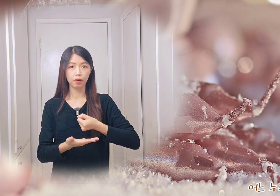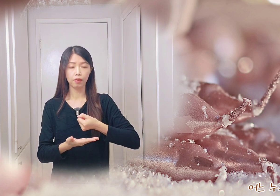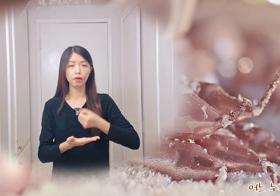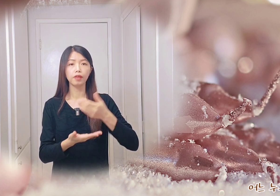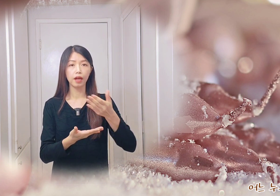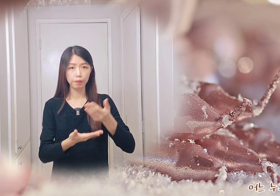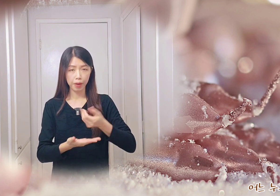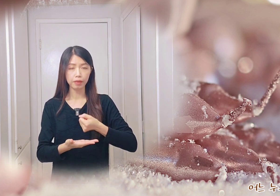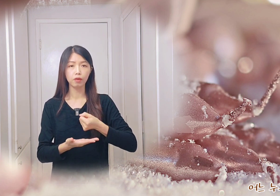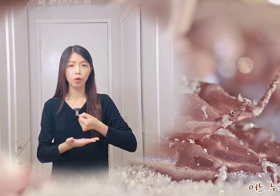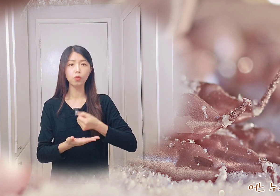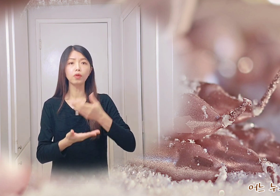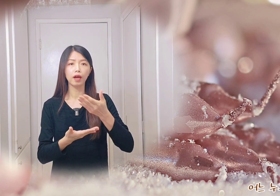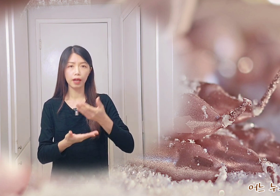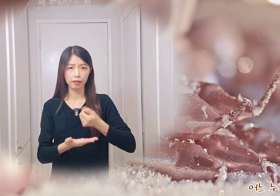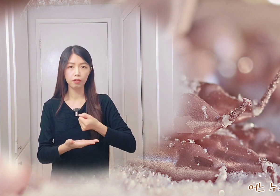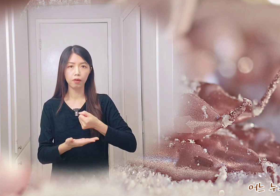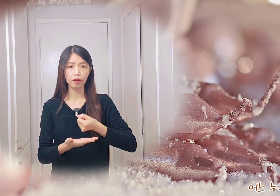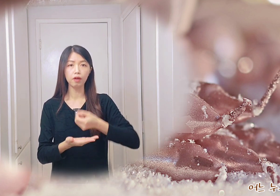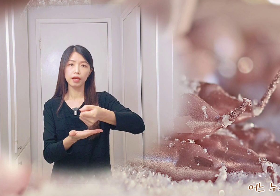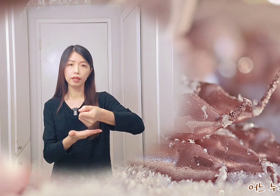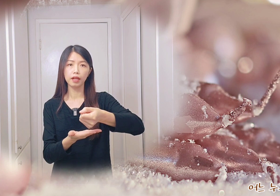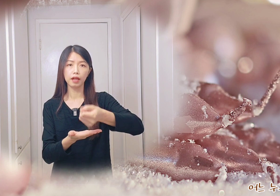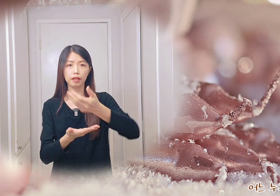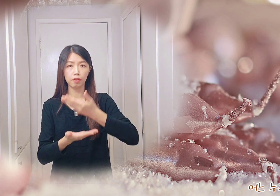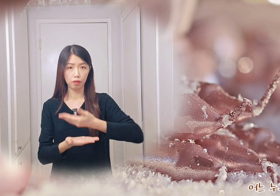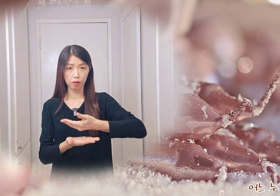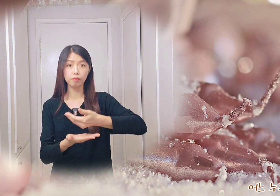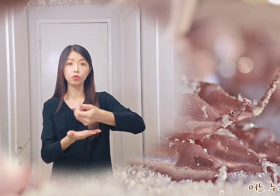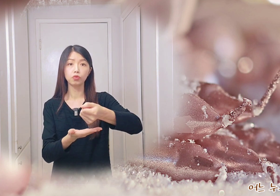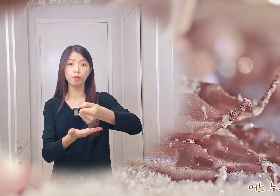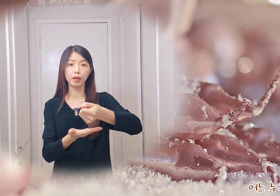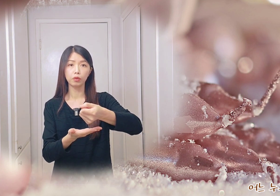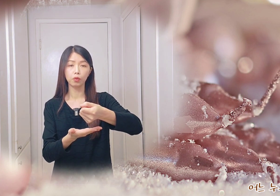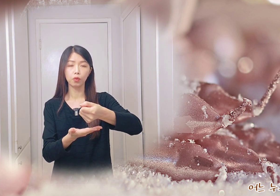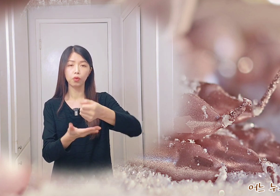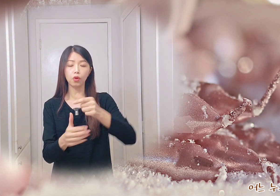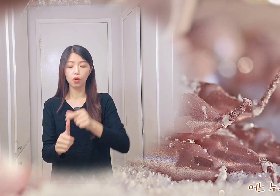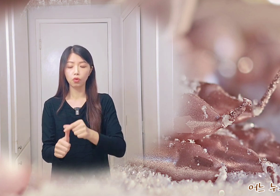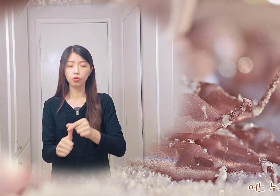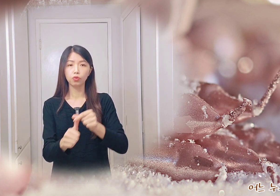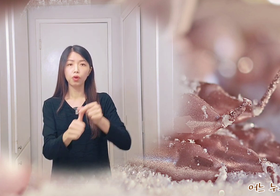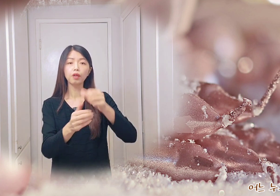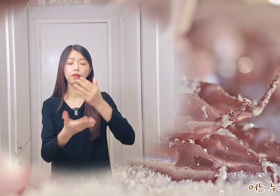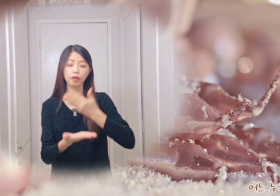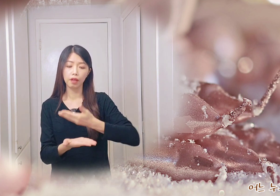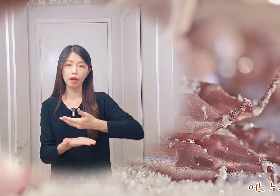거예요. 내가 받는 거고 내가 갖는 거예요. 상대를 향해서. 구원받도록.